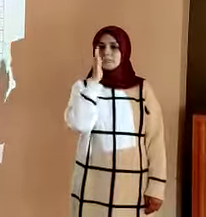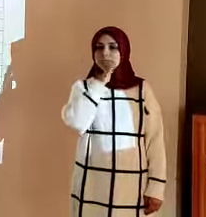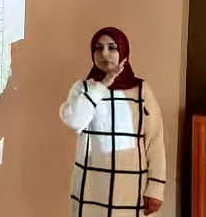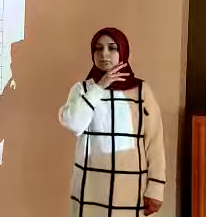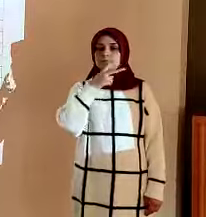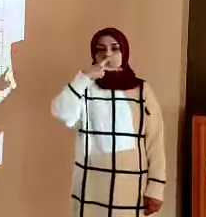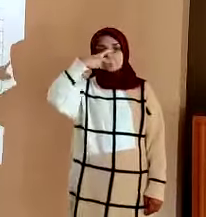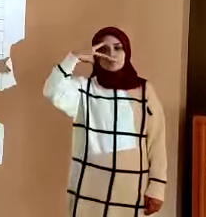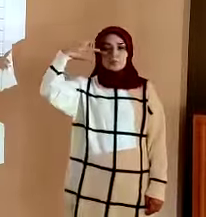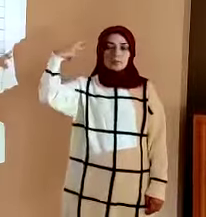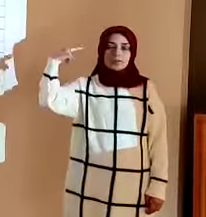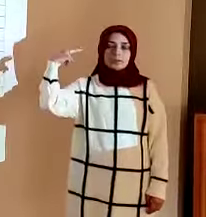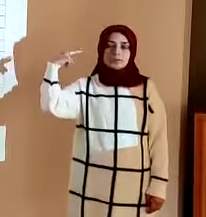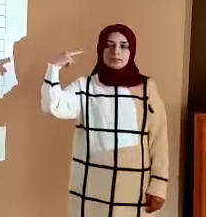Kasım, Aralık,